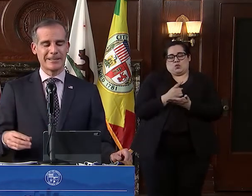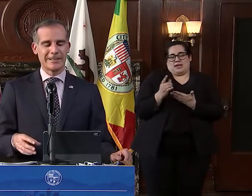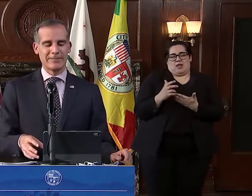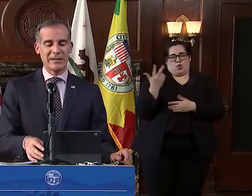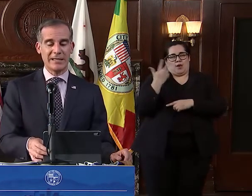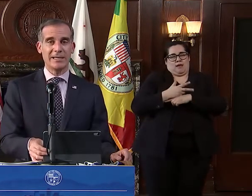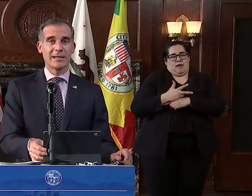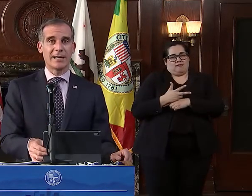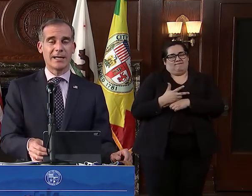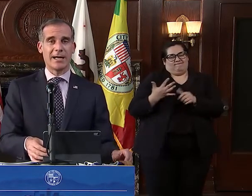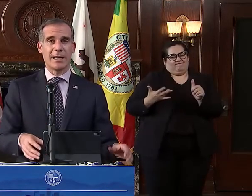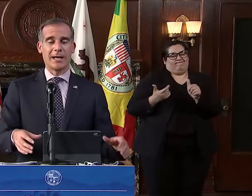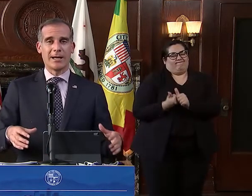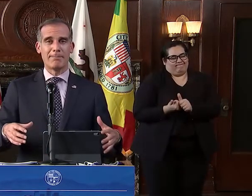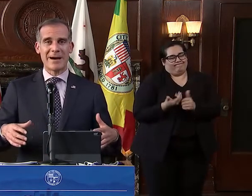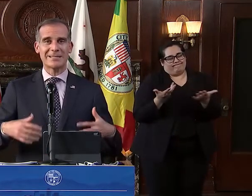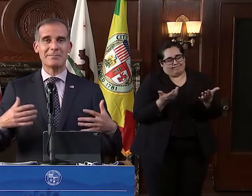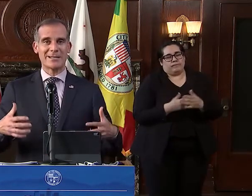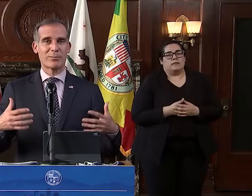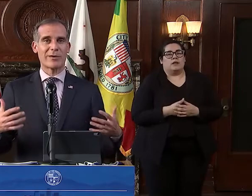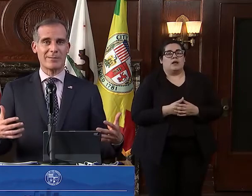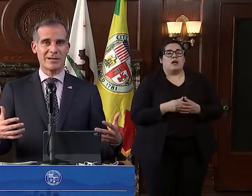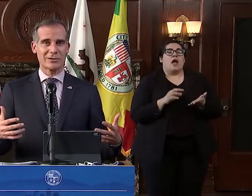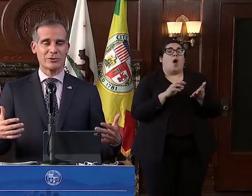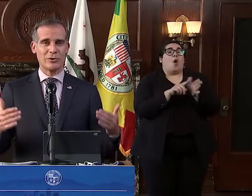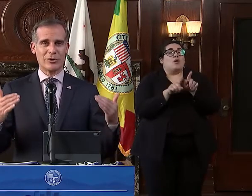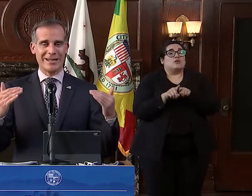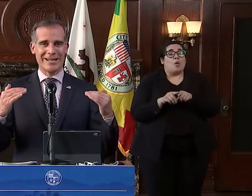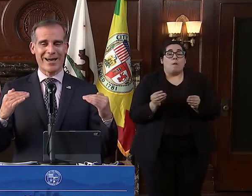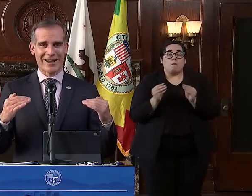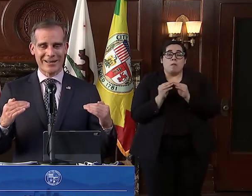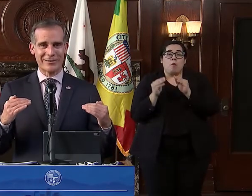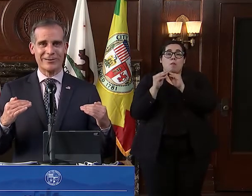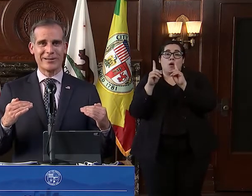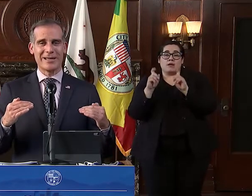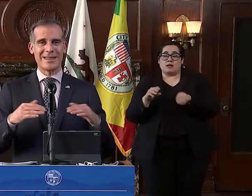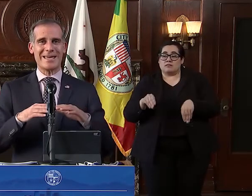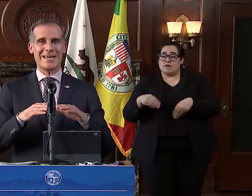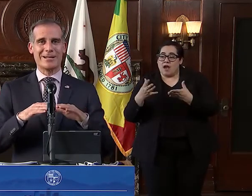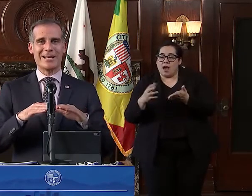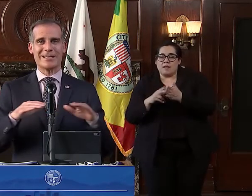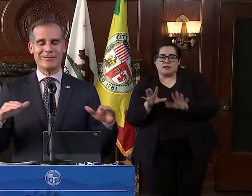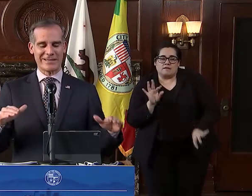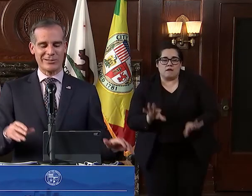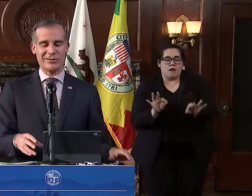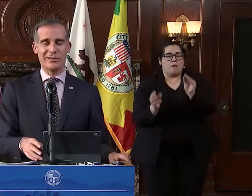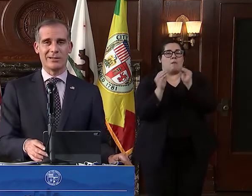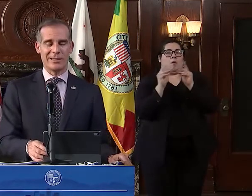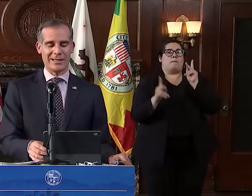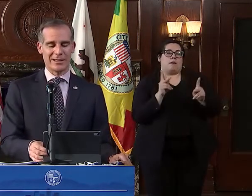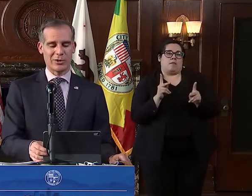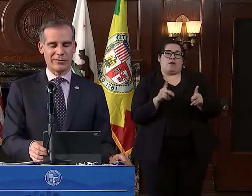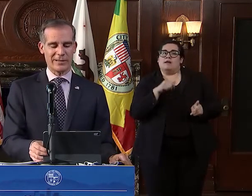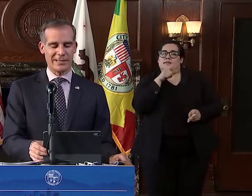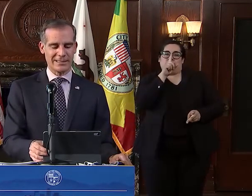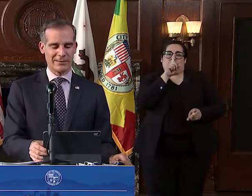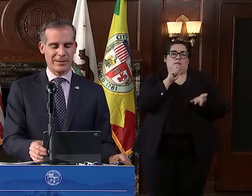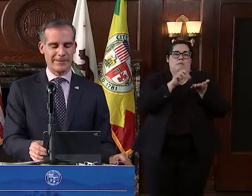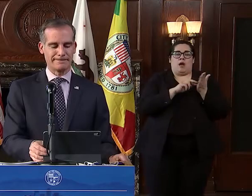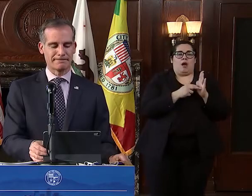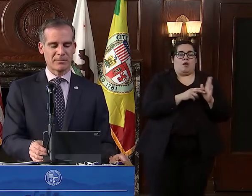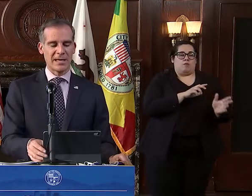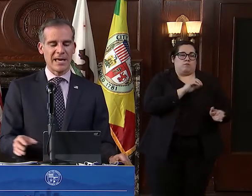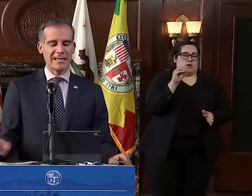días, y más y más pruebas, no del rato de la infección de